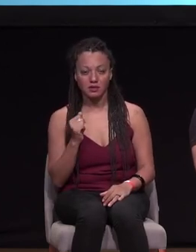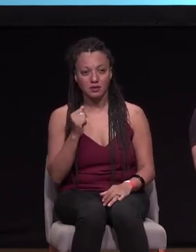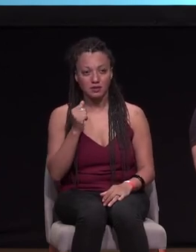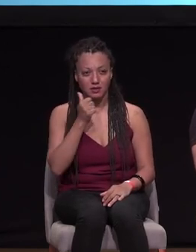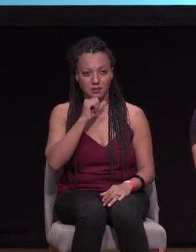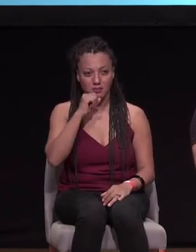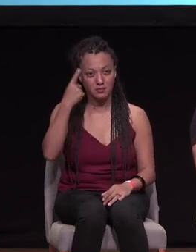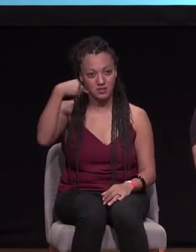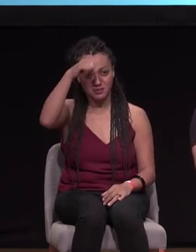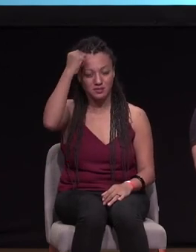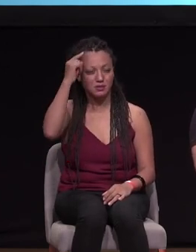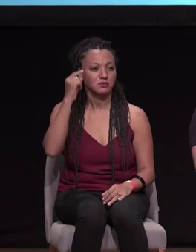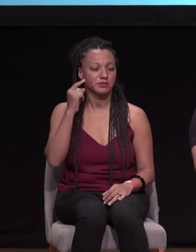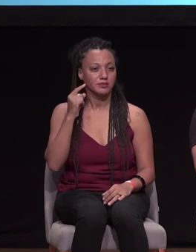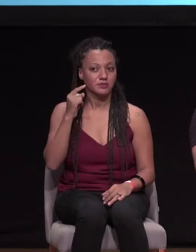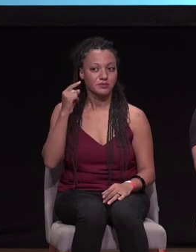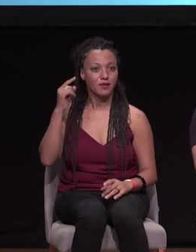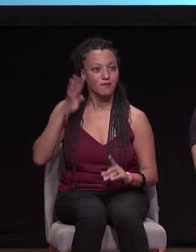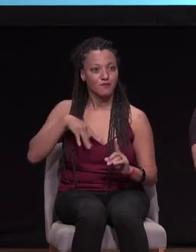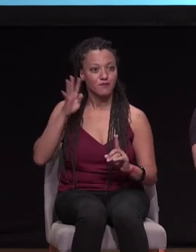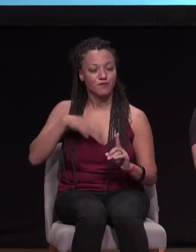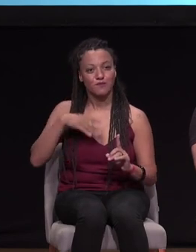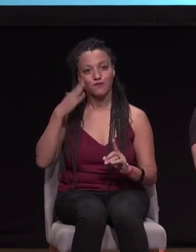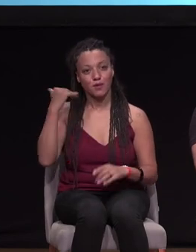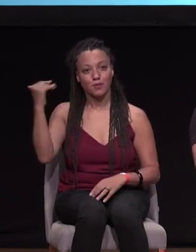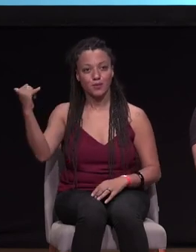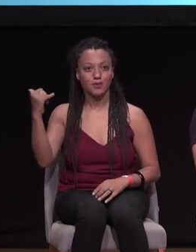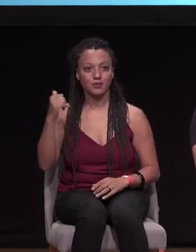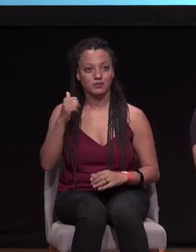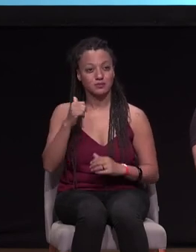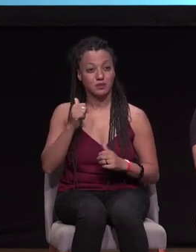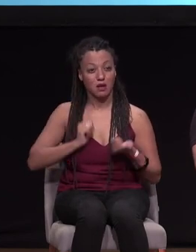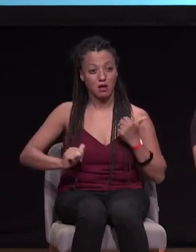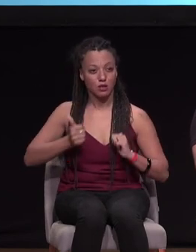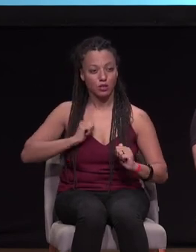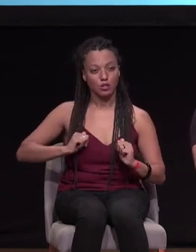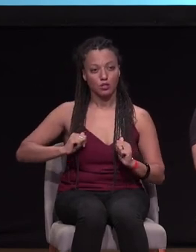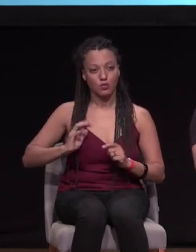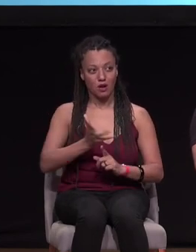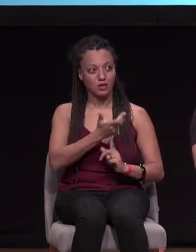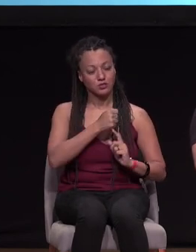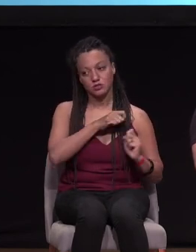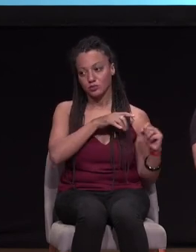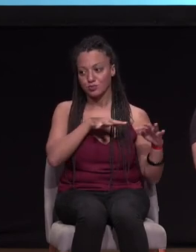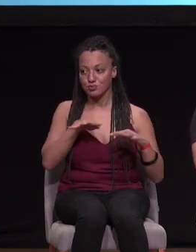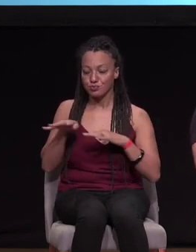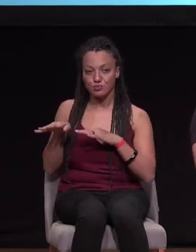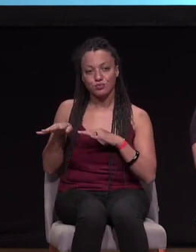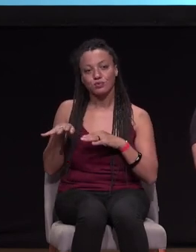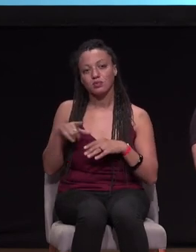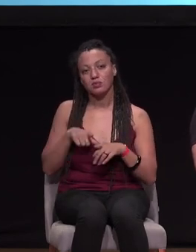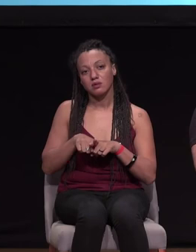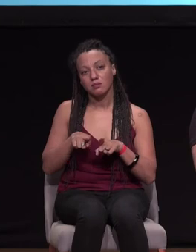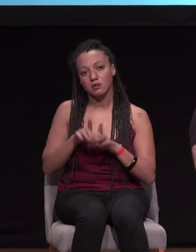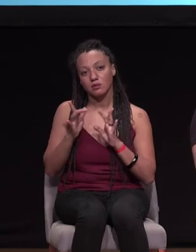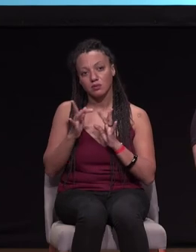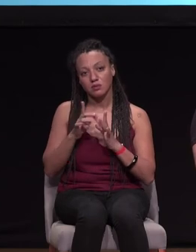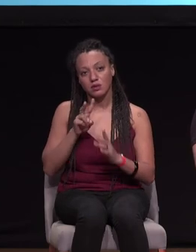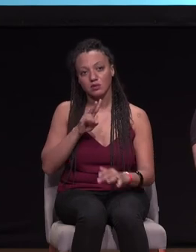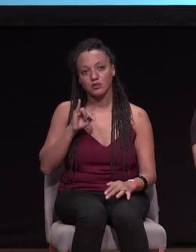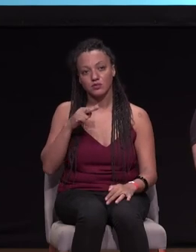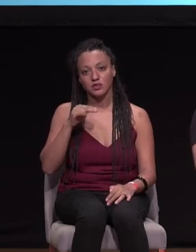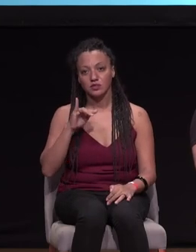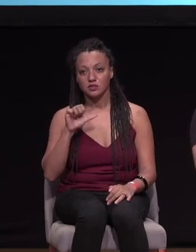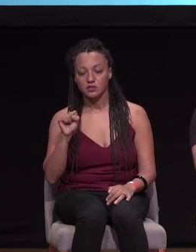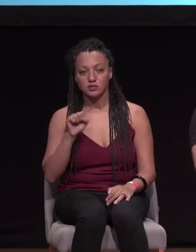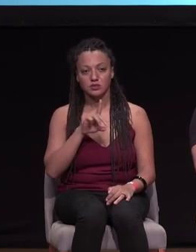pop que os artistas vão né é desse contato com vinicius de moraes depois vim a maria betânia